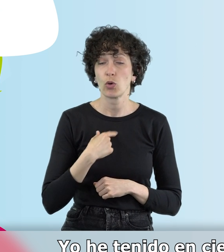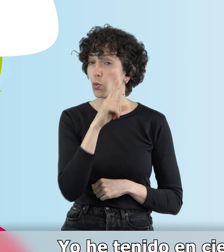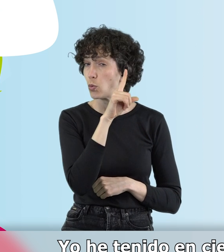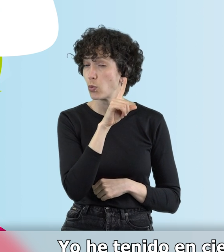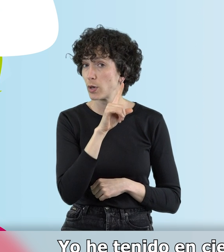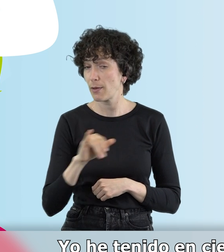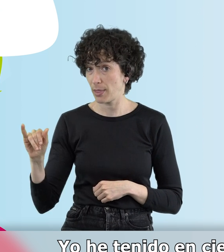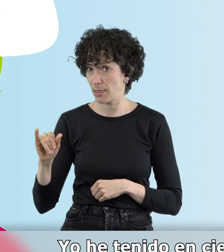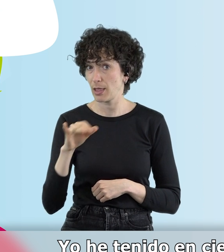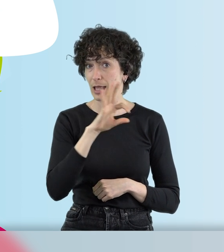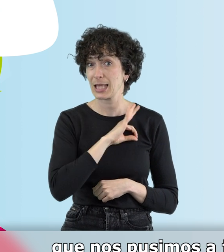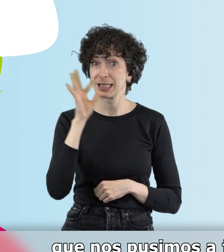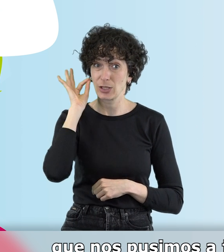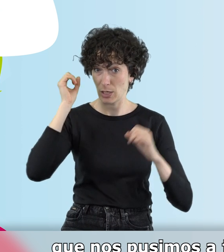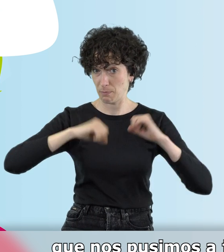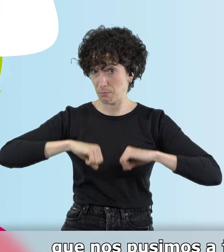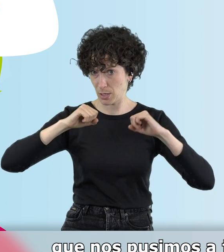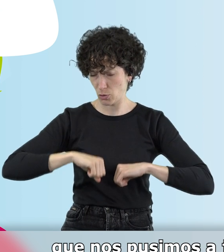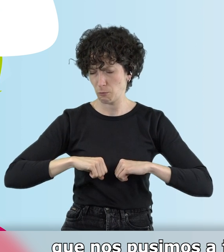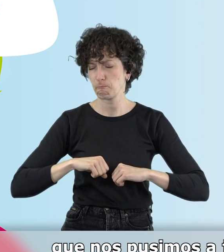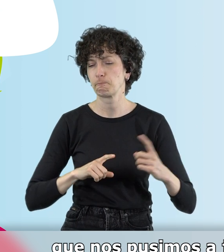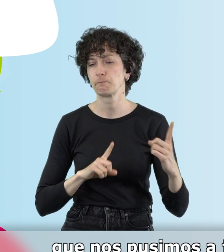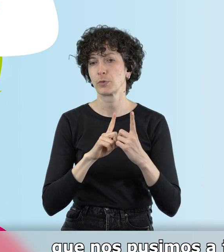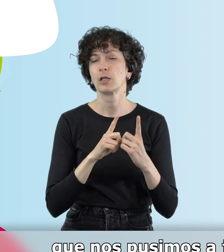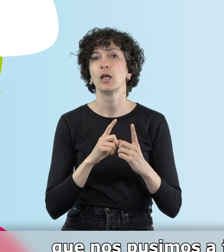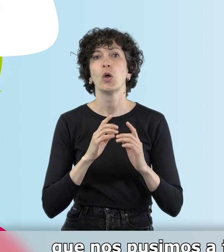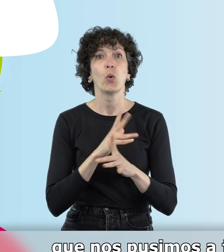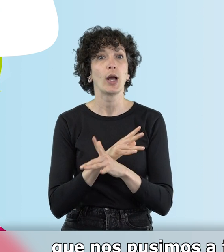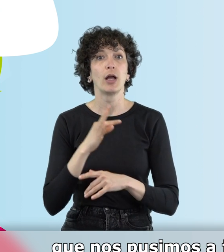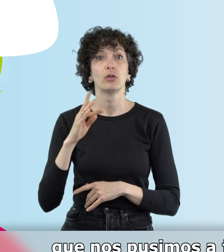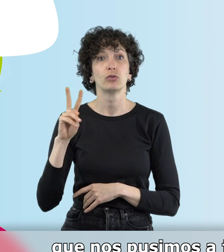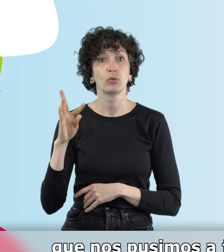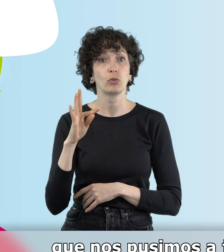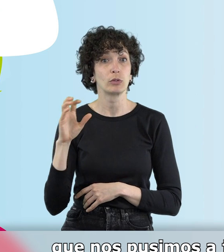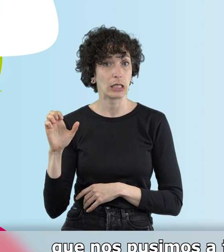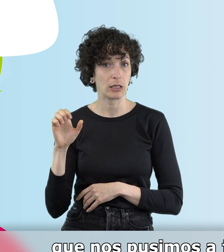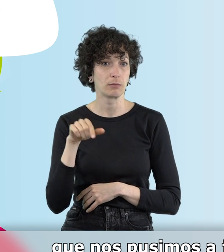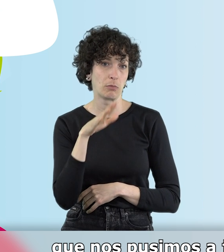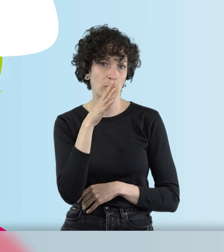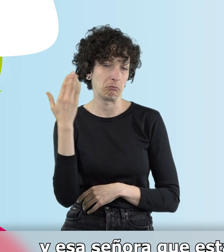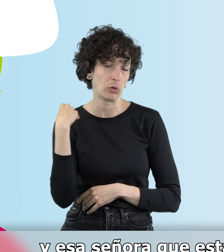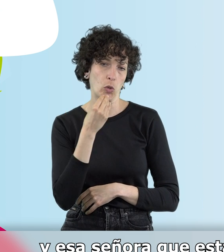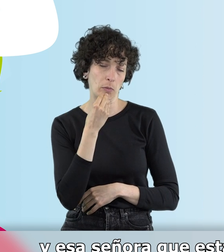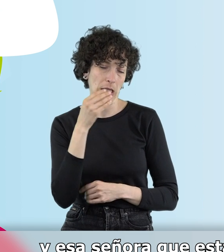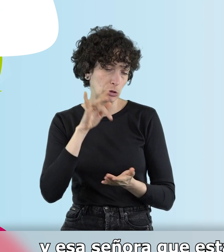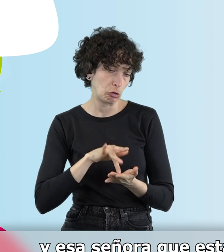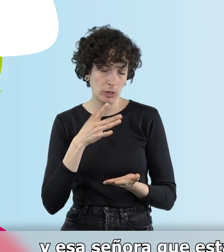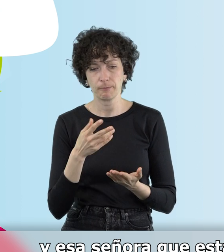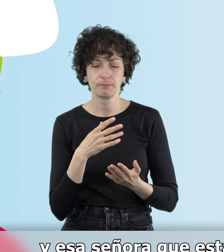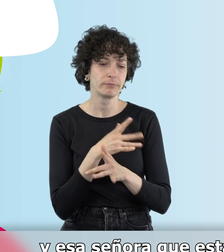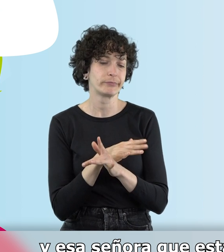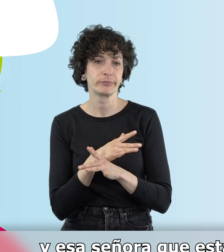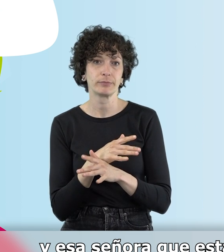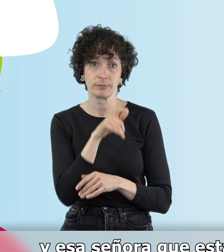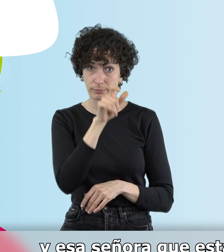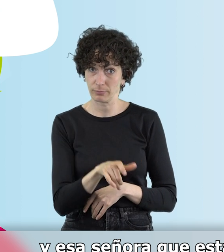cierta ocasión una señora mayor que nos pusimos a jugar al tute en una comida que tuvimos. Y